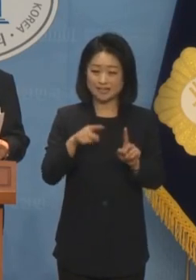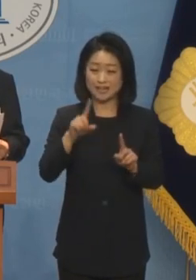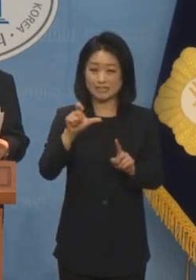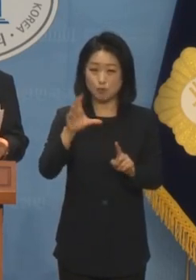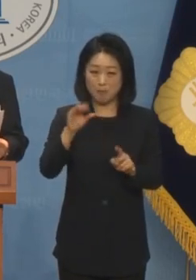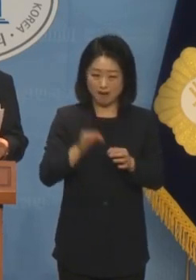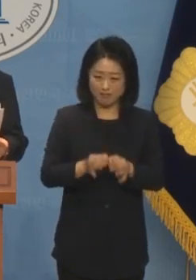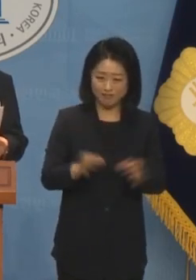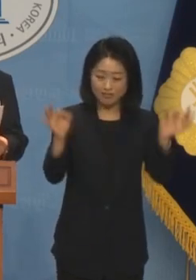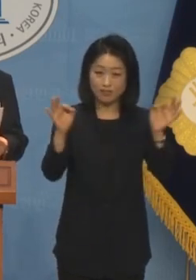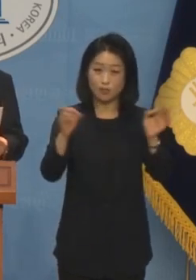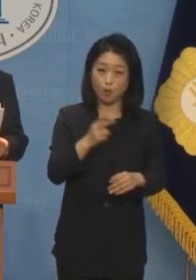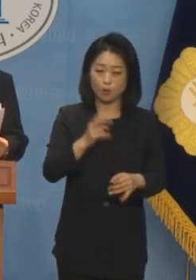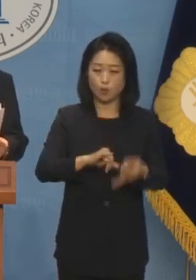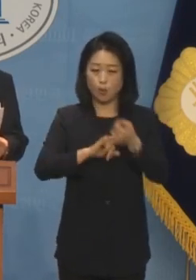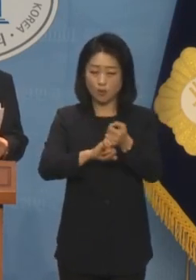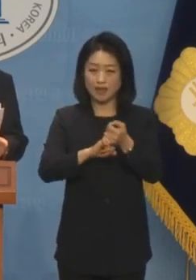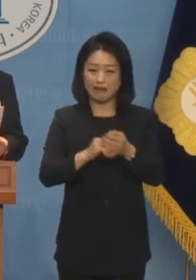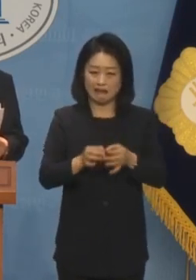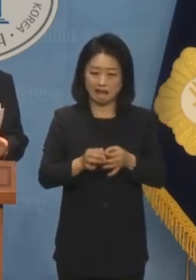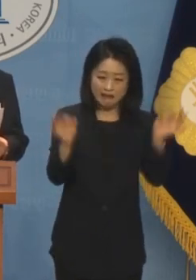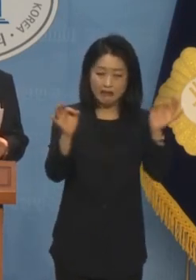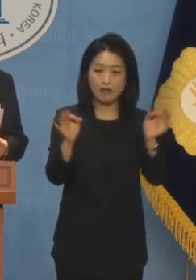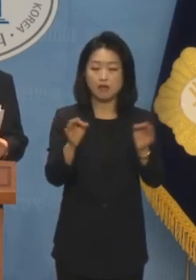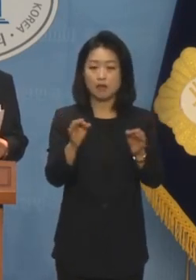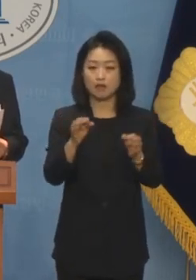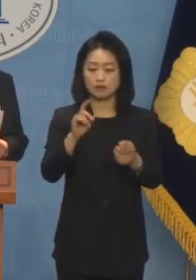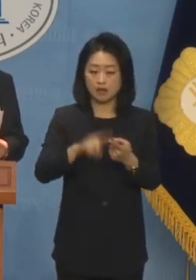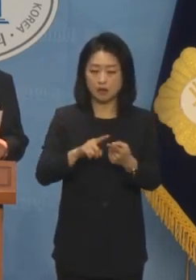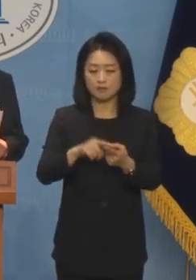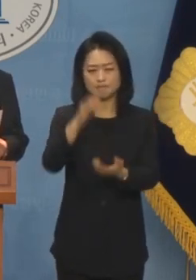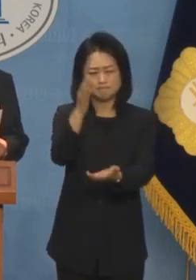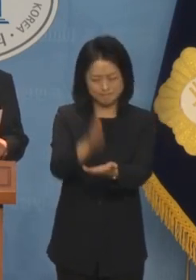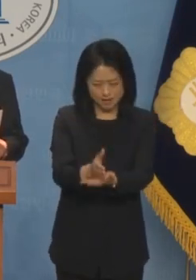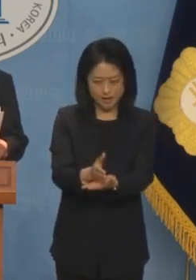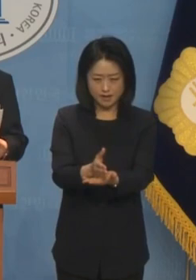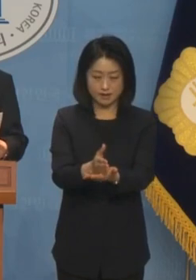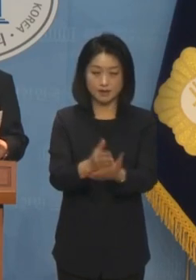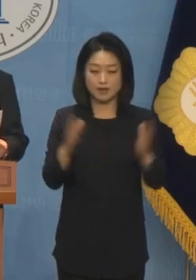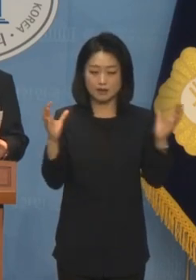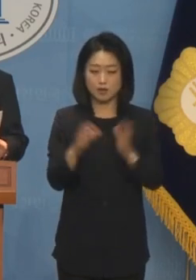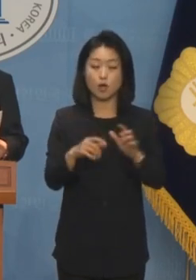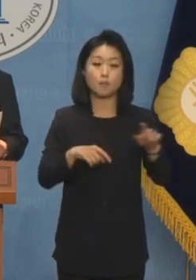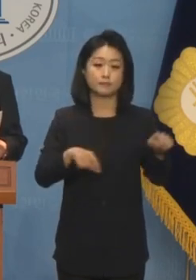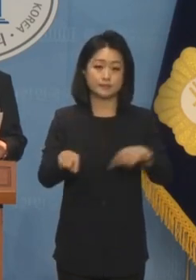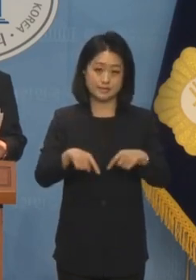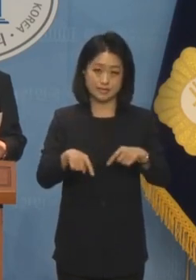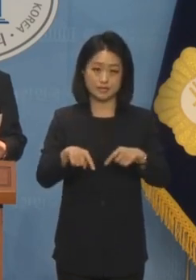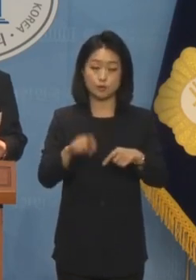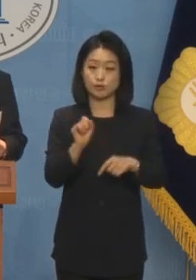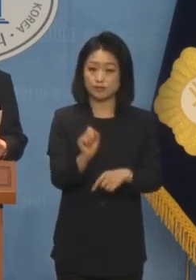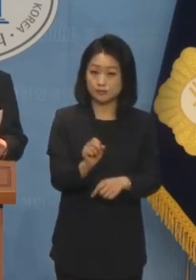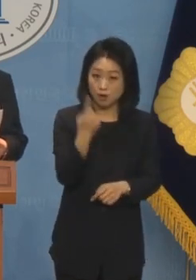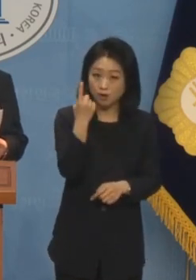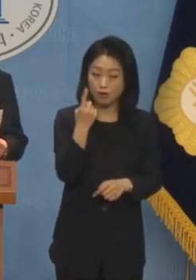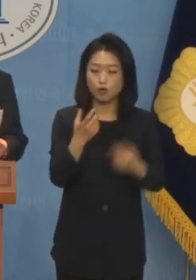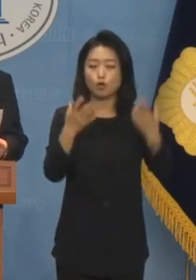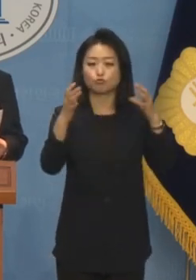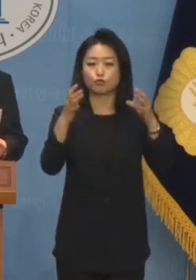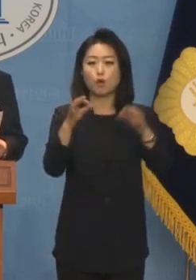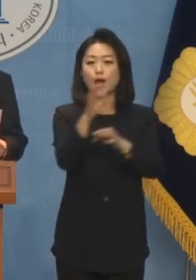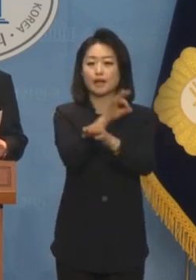공약을 일방적으로 시키려고만 할 것이 아니라 협치를 바탕으로